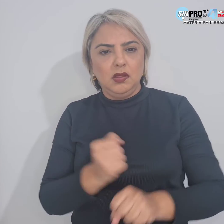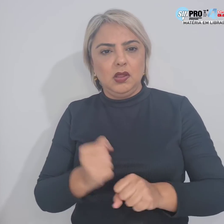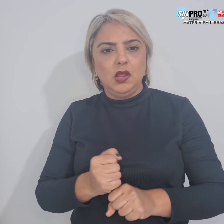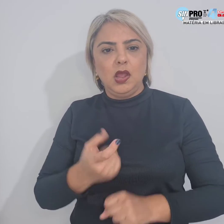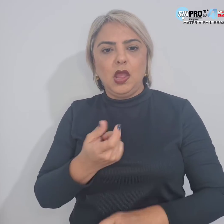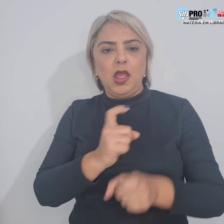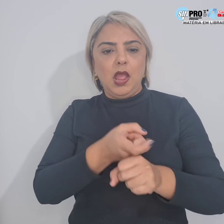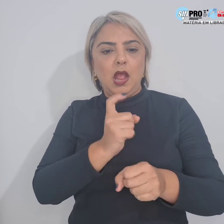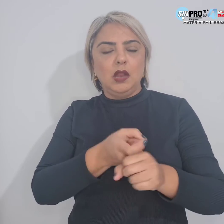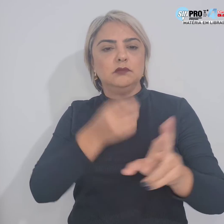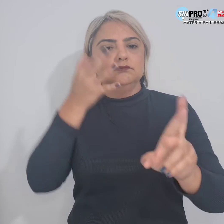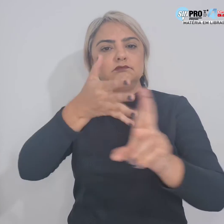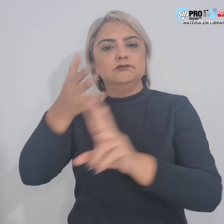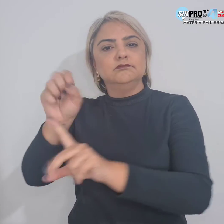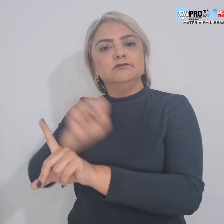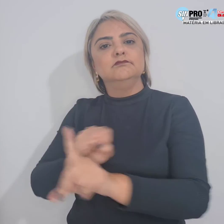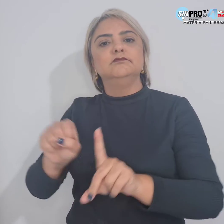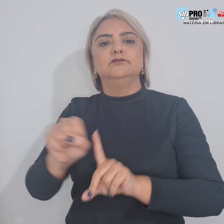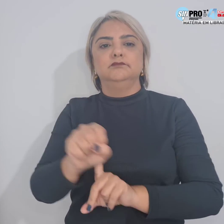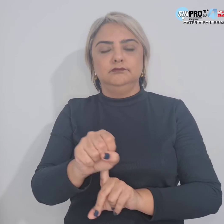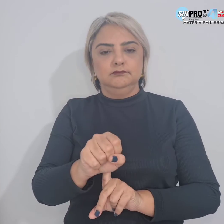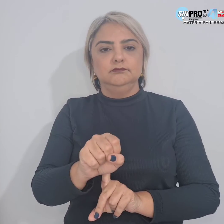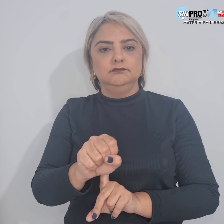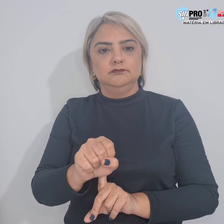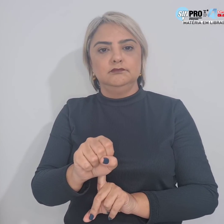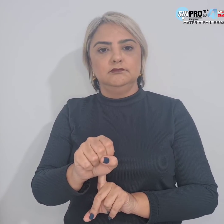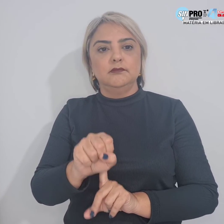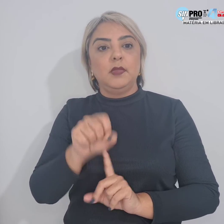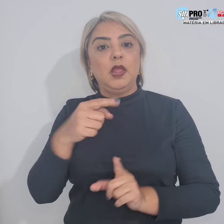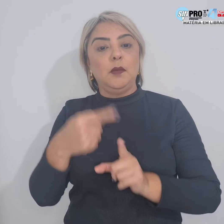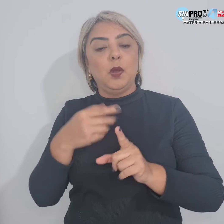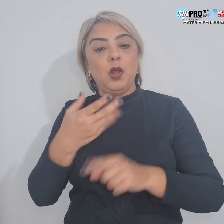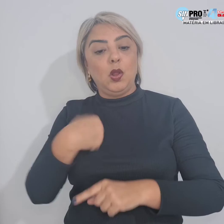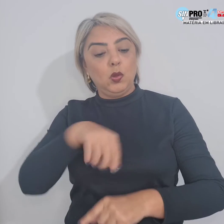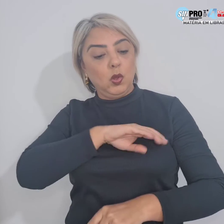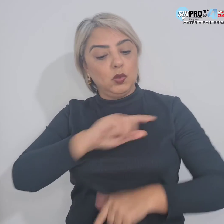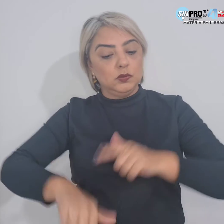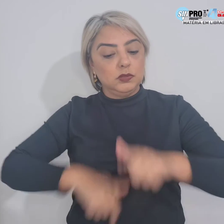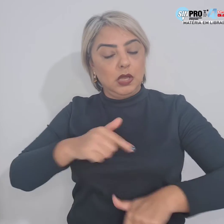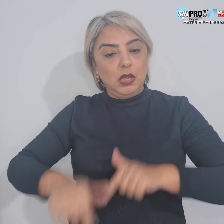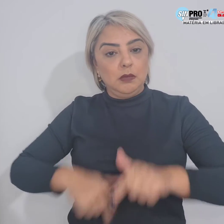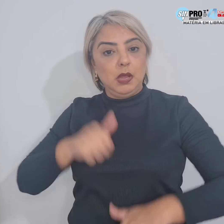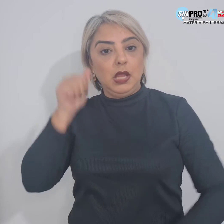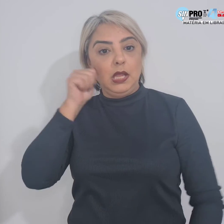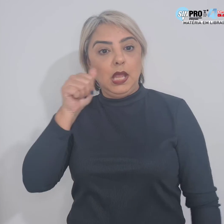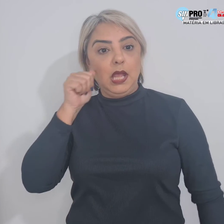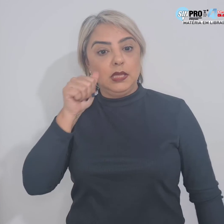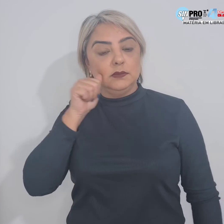gera lucro indireto para a sociedade. É por meio do nosso trabalho que as mulheres,